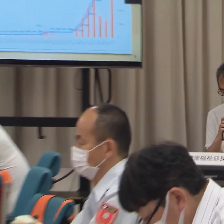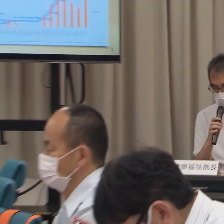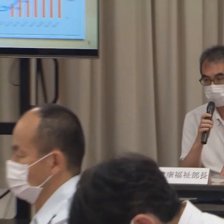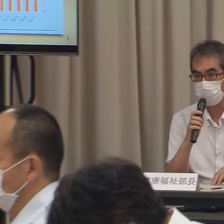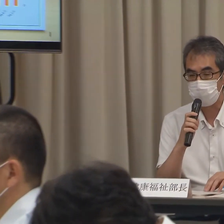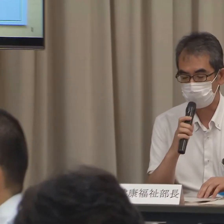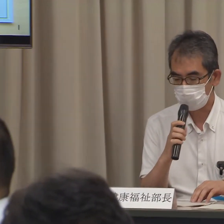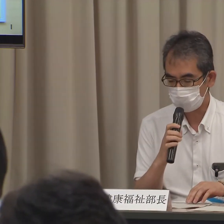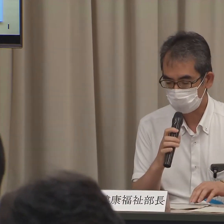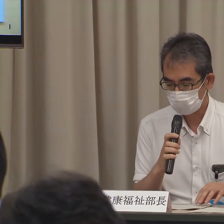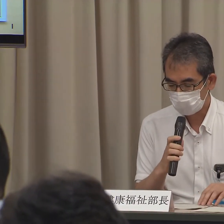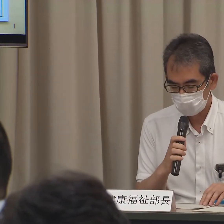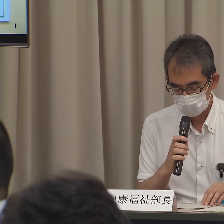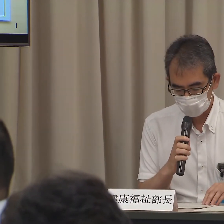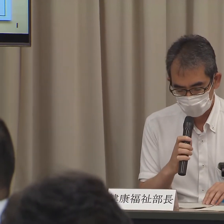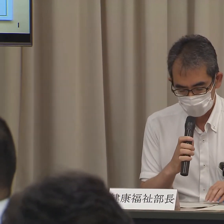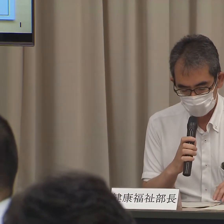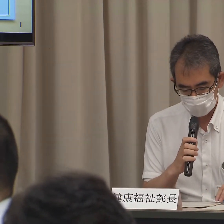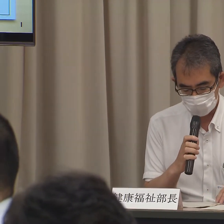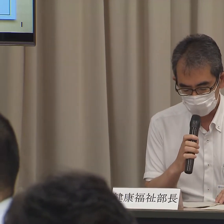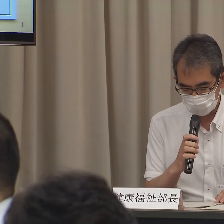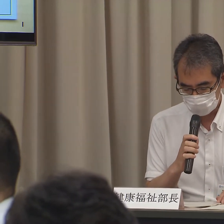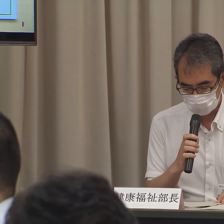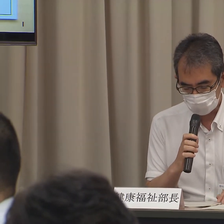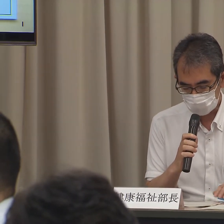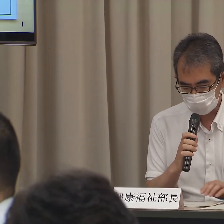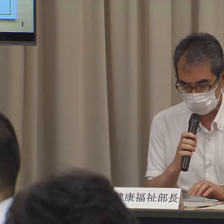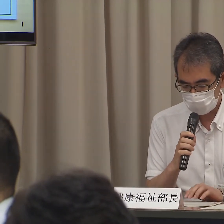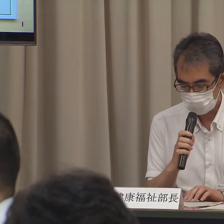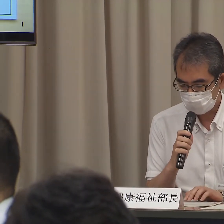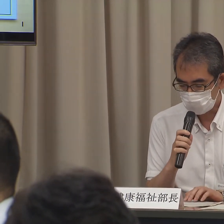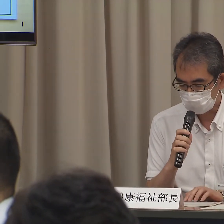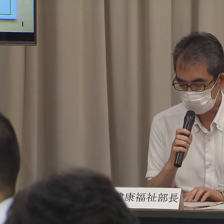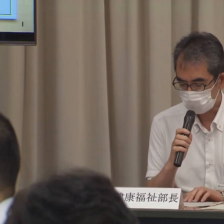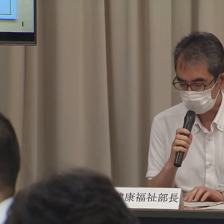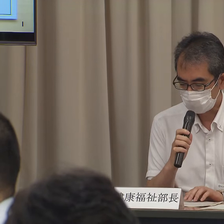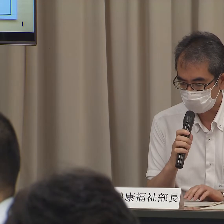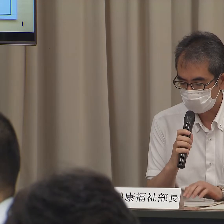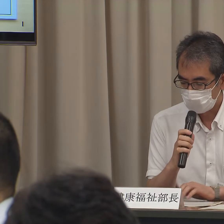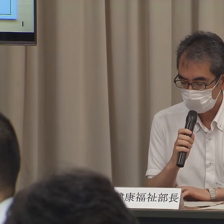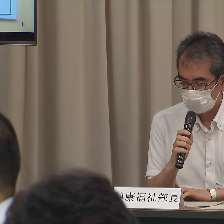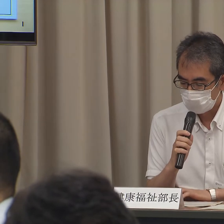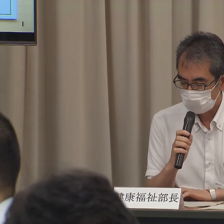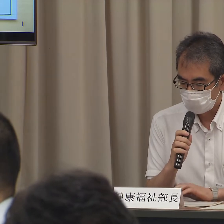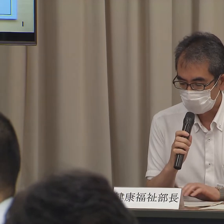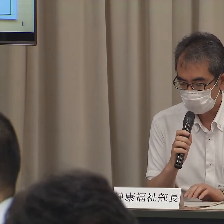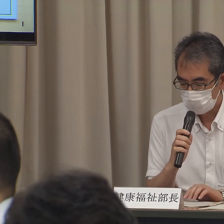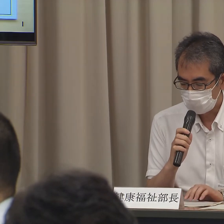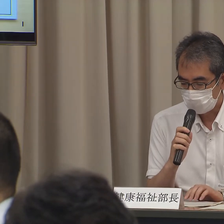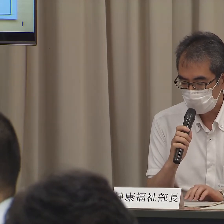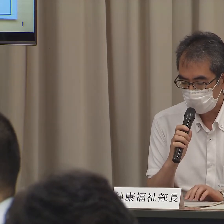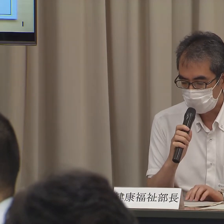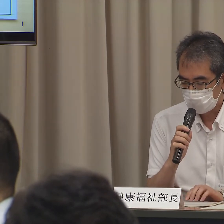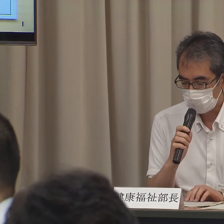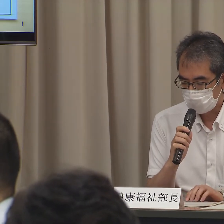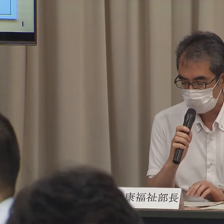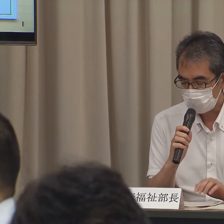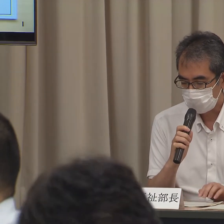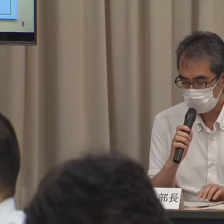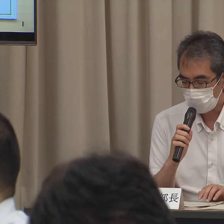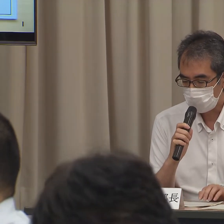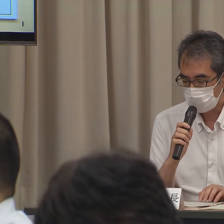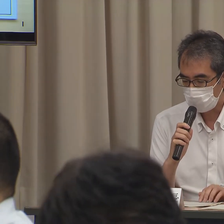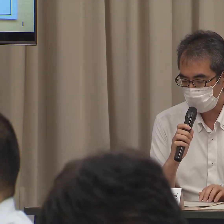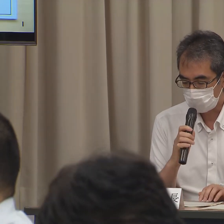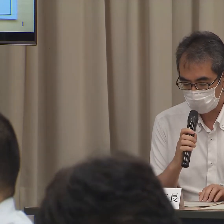料1をお願いします。感染状況ですが、まず折れ線グラフです。これまでの累計で7